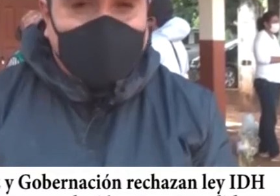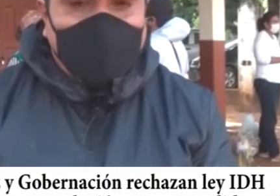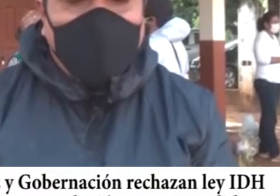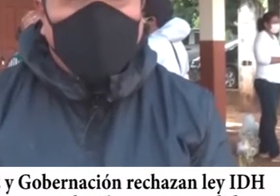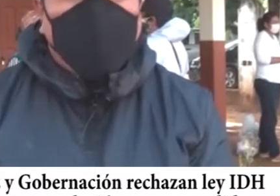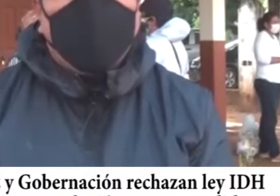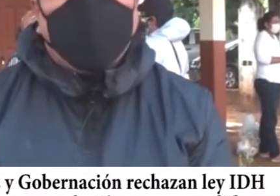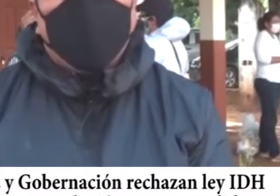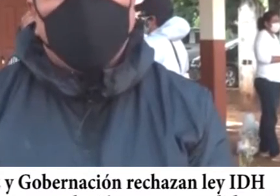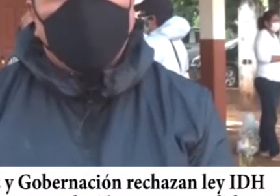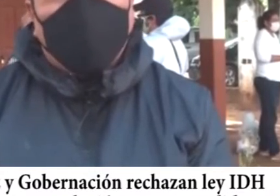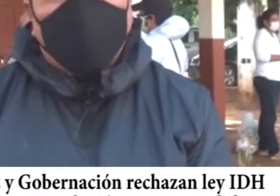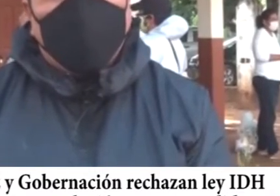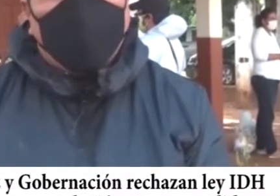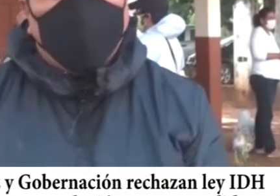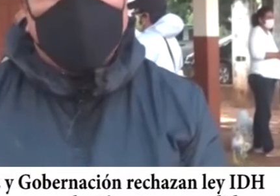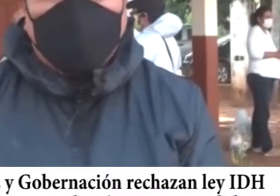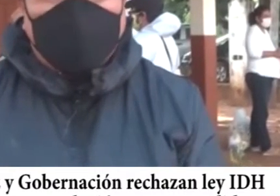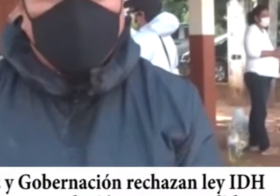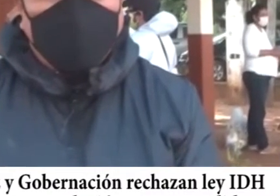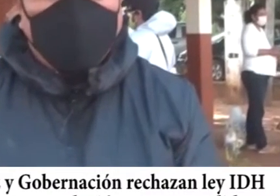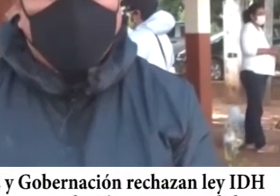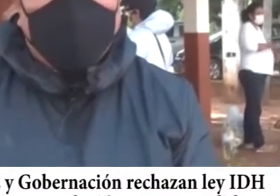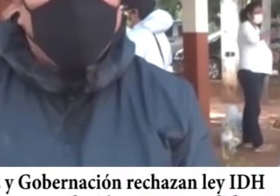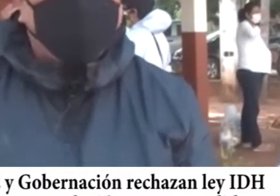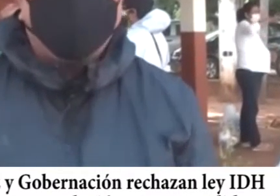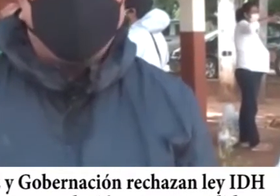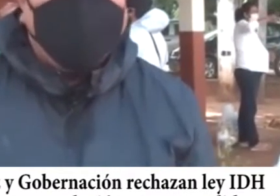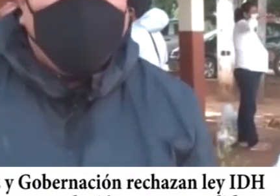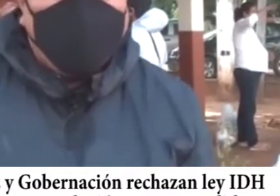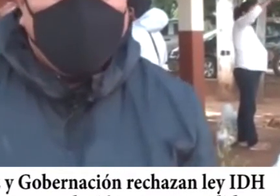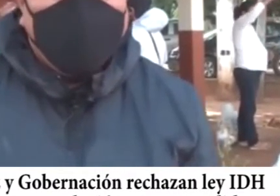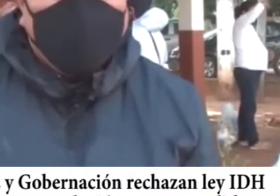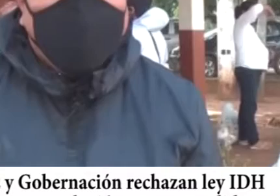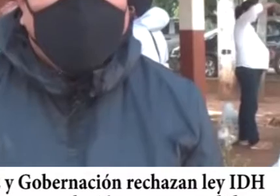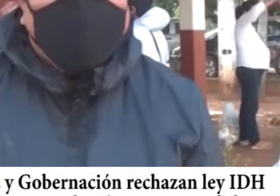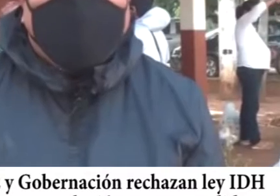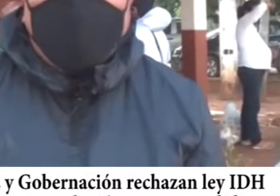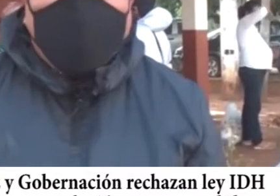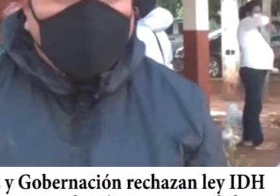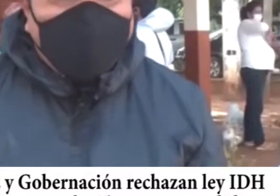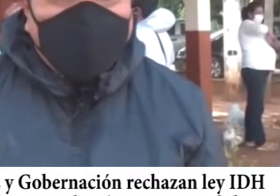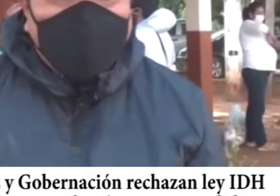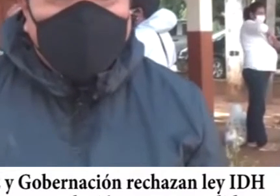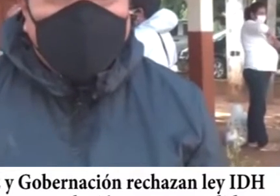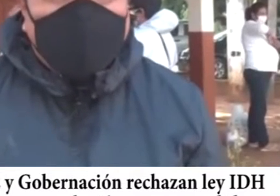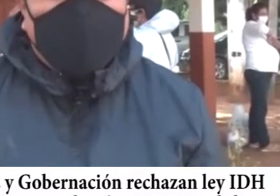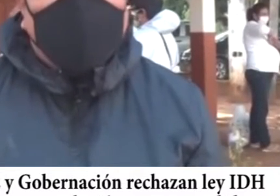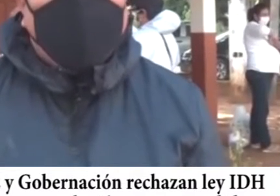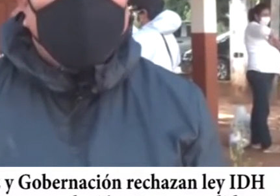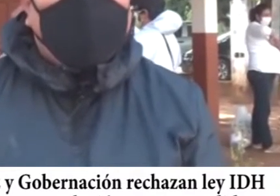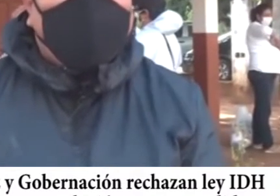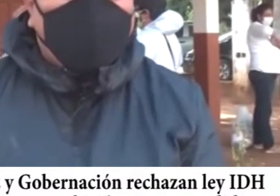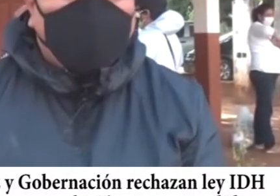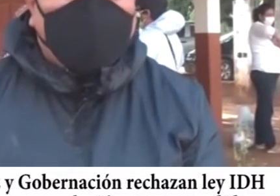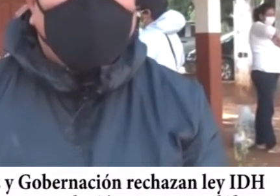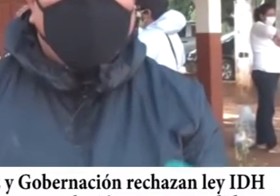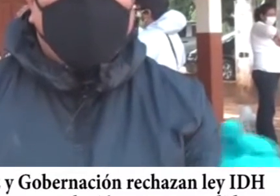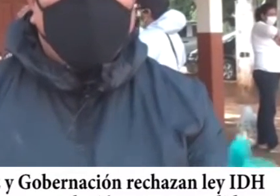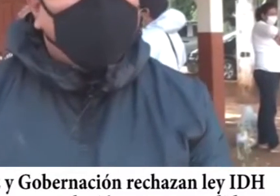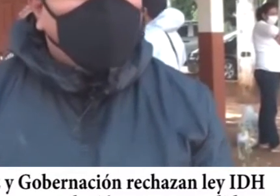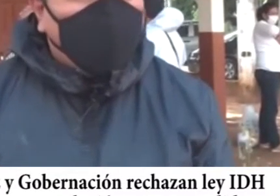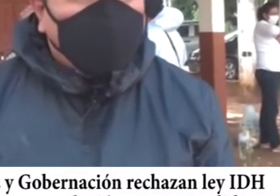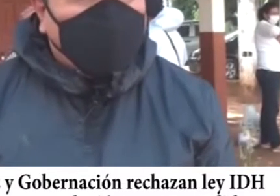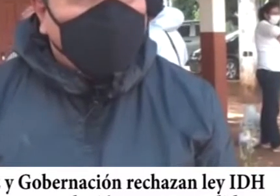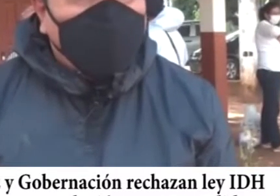hemos rechazado ayer en un pronunciamiento esa ley, porque no sirve de nada. De nada si es temporal